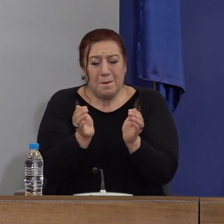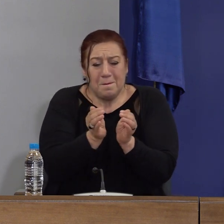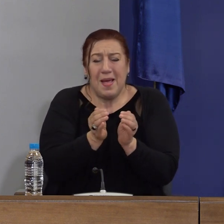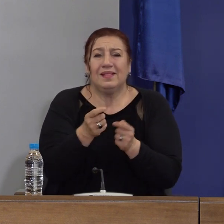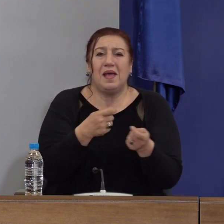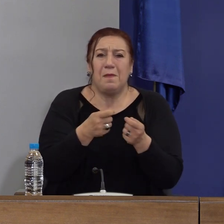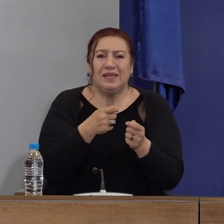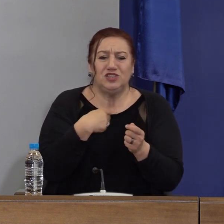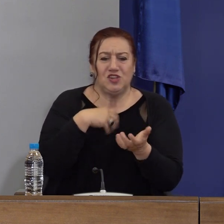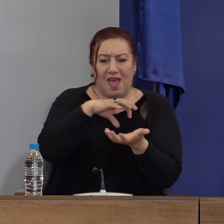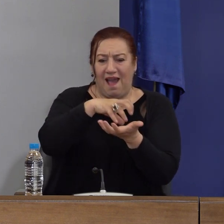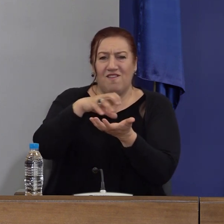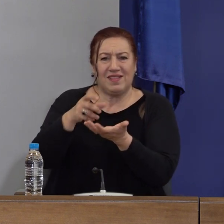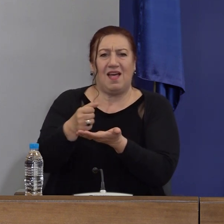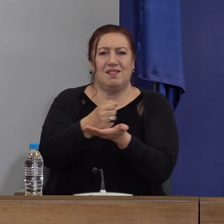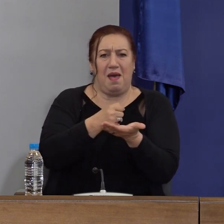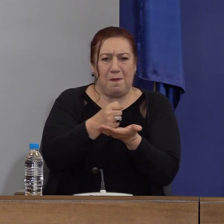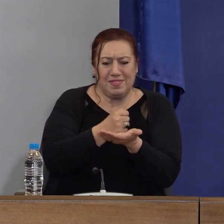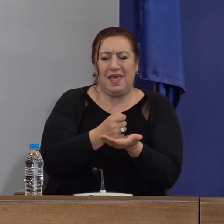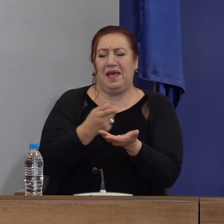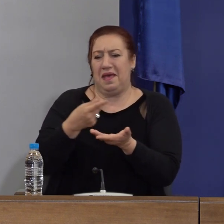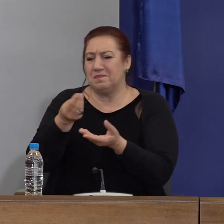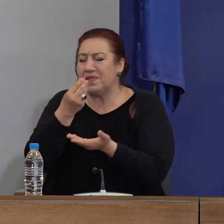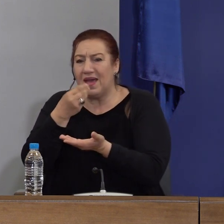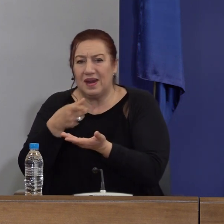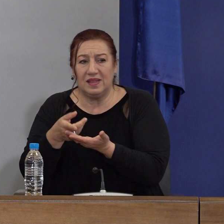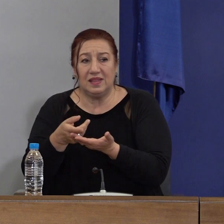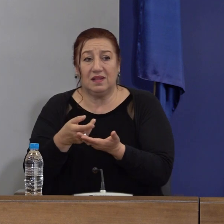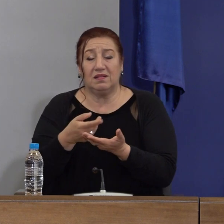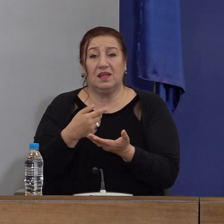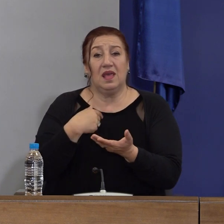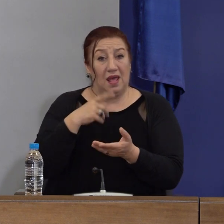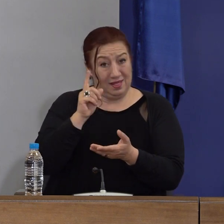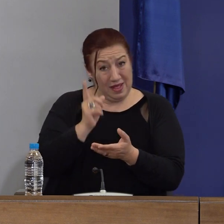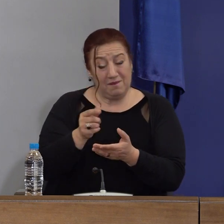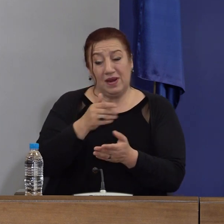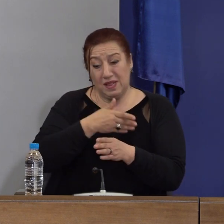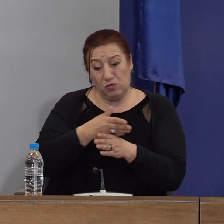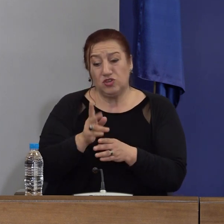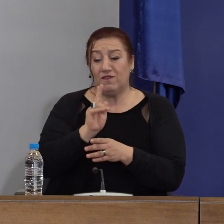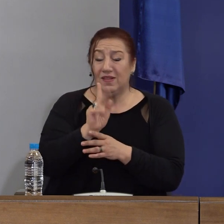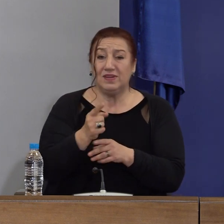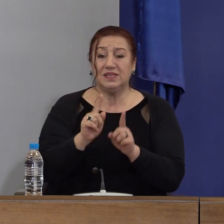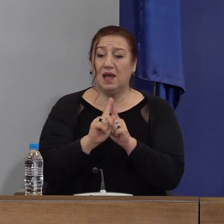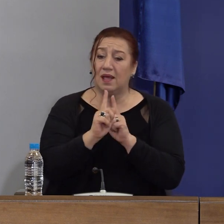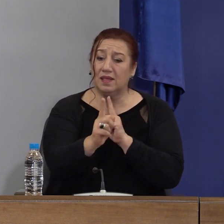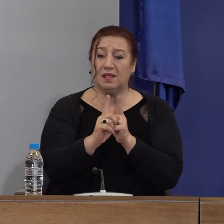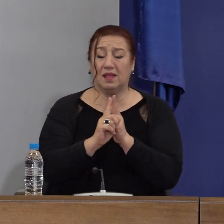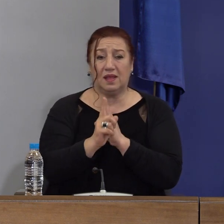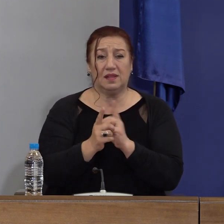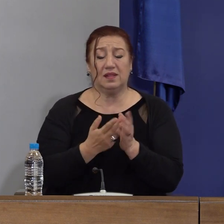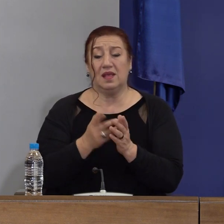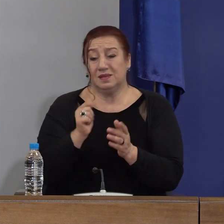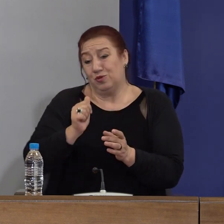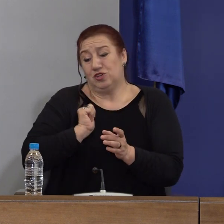и така нататък. Ще има ли маски? Правил да се влиза по един, по двама души, тъй като знаем, те са 3 на 3 метра буквално повече.